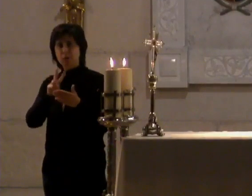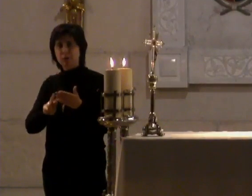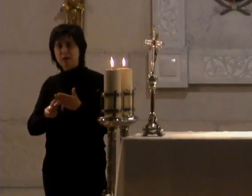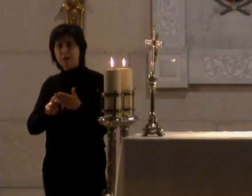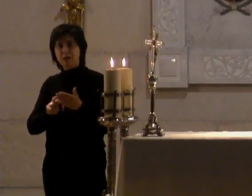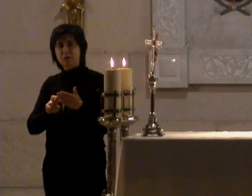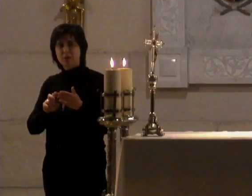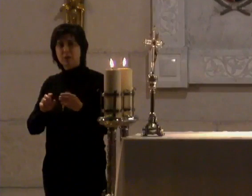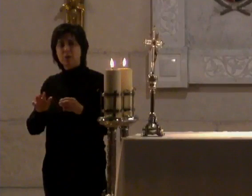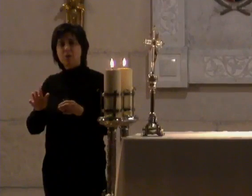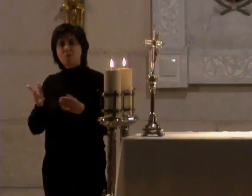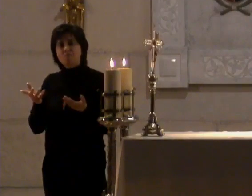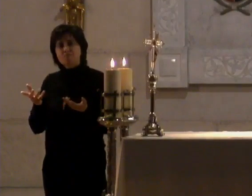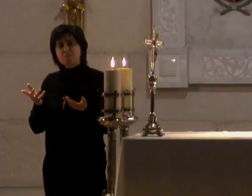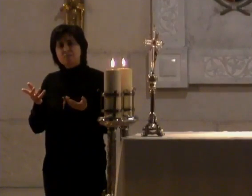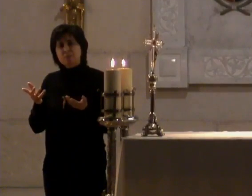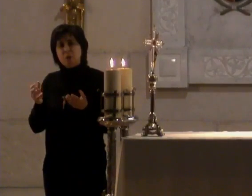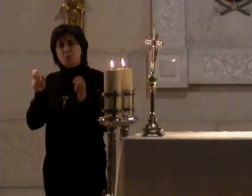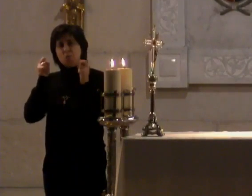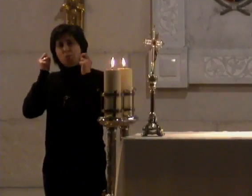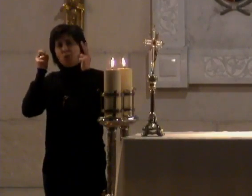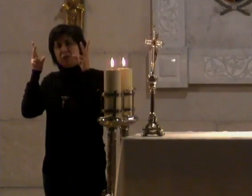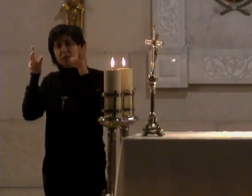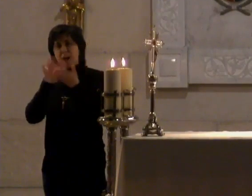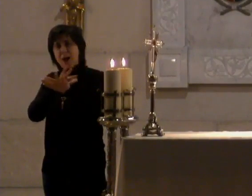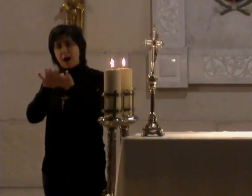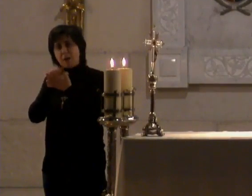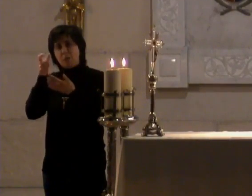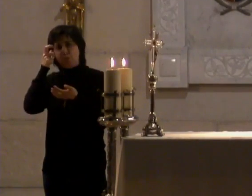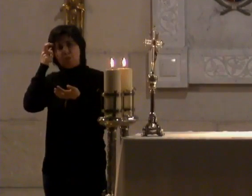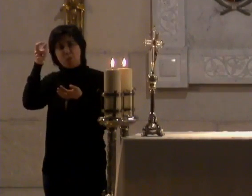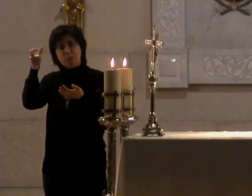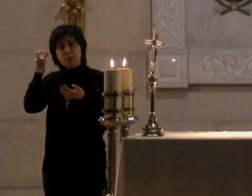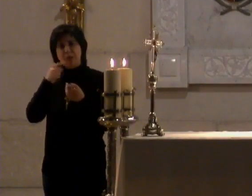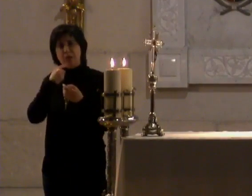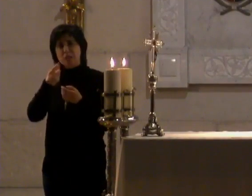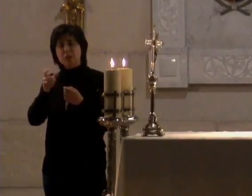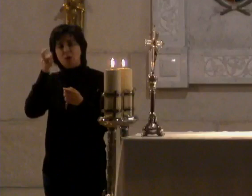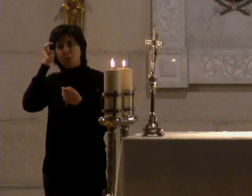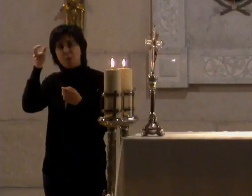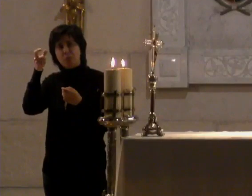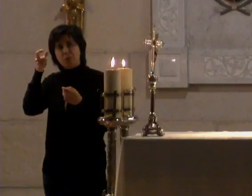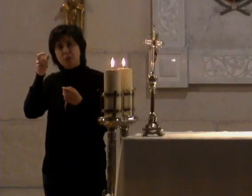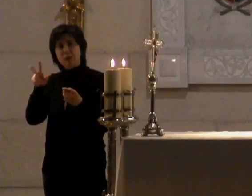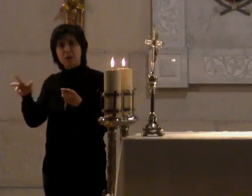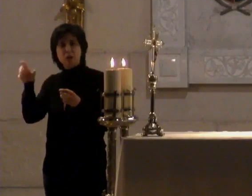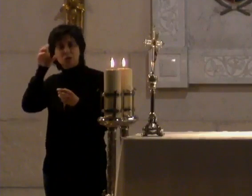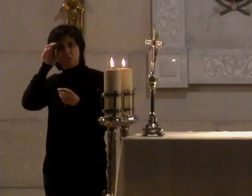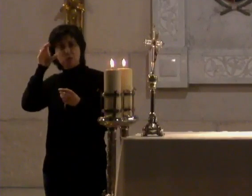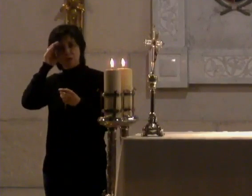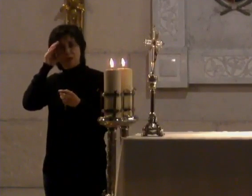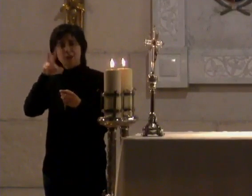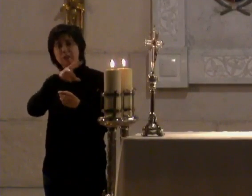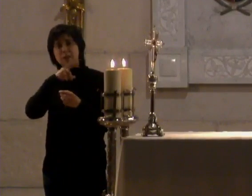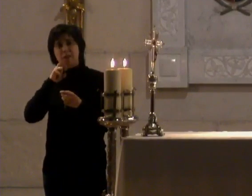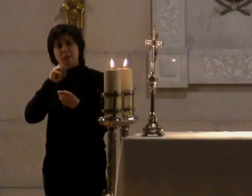proclamar, donde Moisés habla al pueblo y le dice al pueblo: escucha,